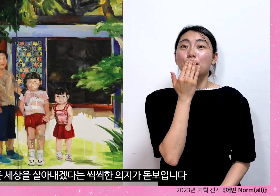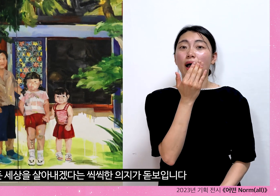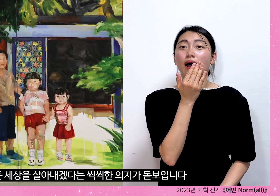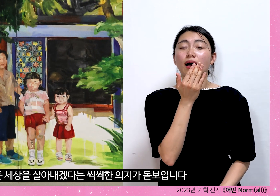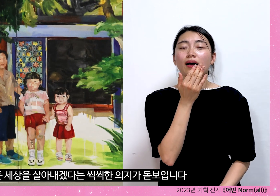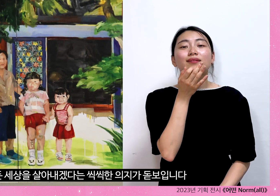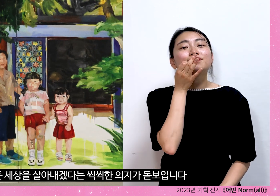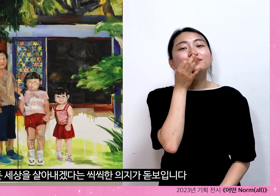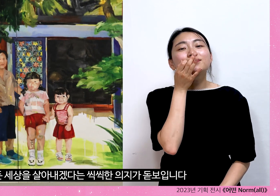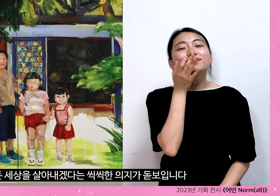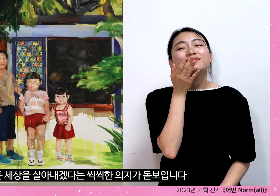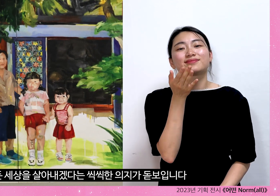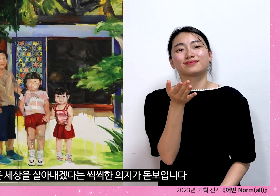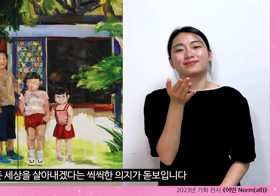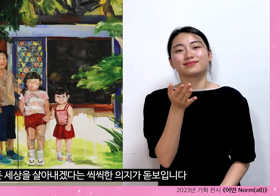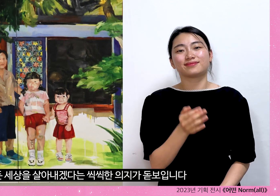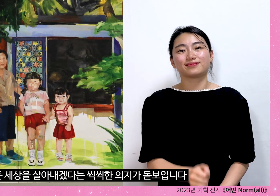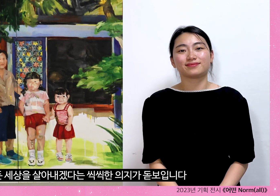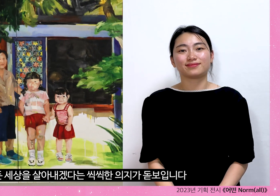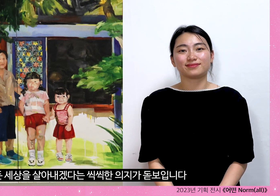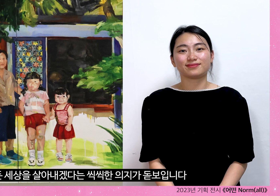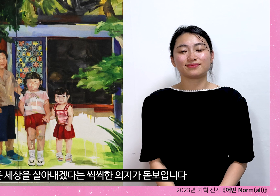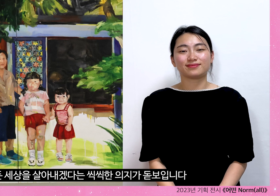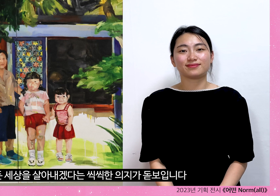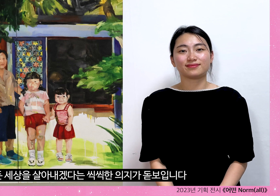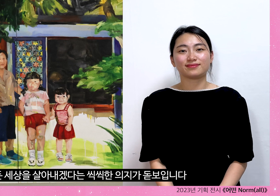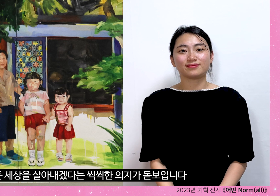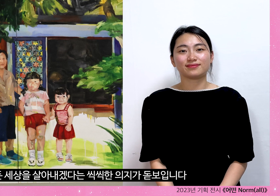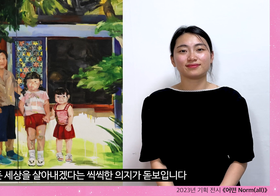의지가 돋보입니다.